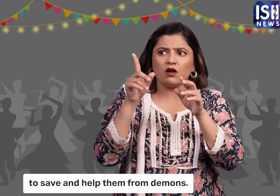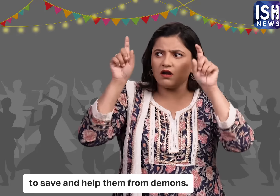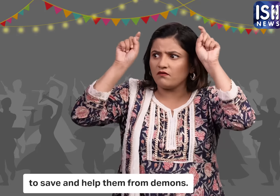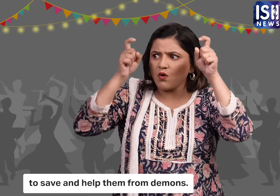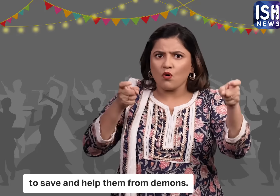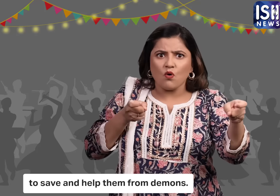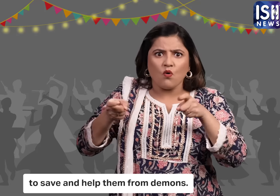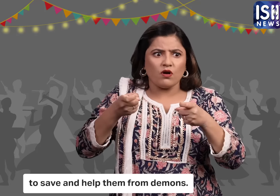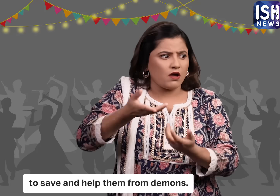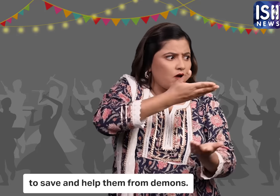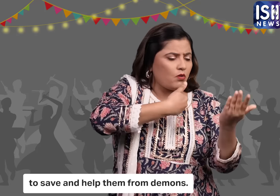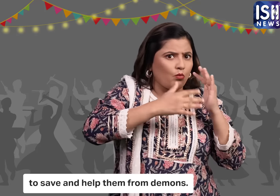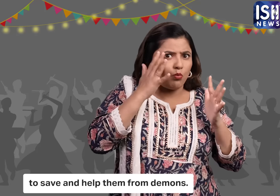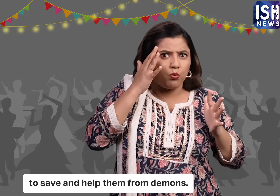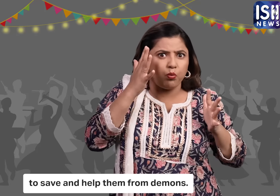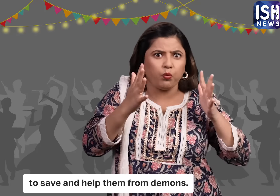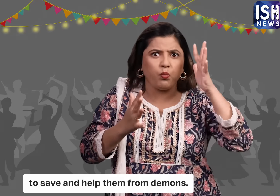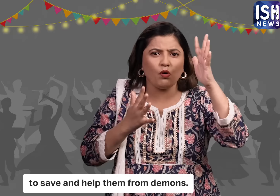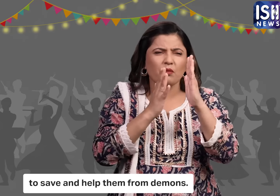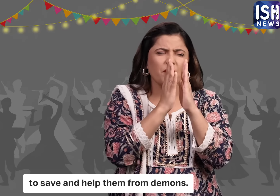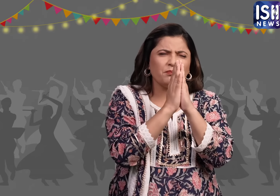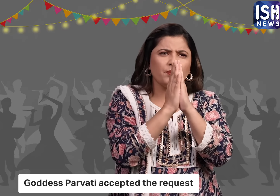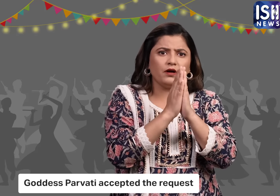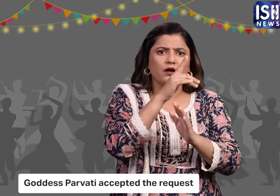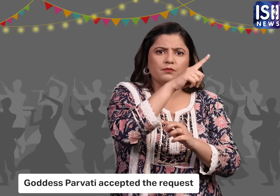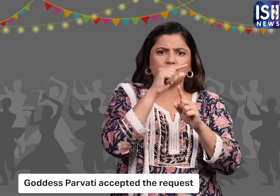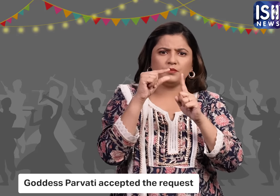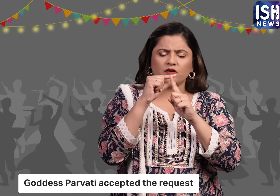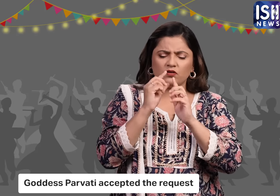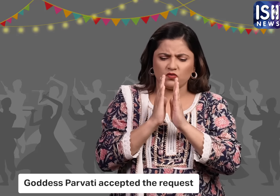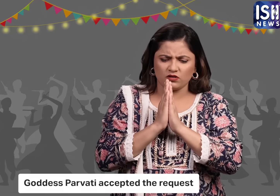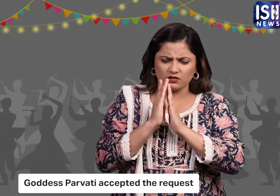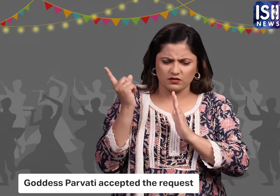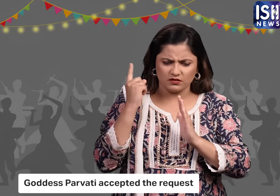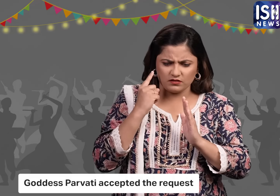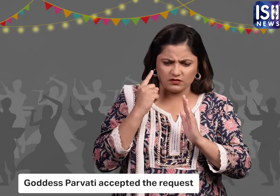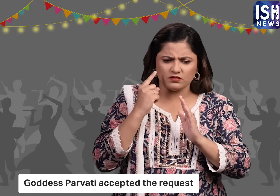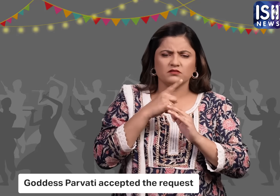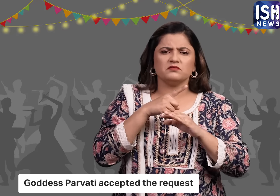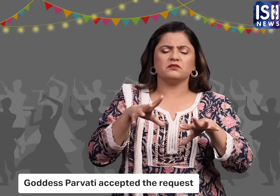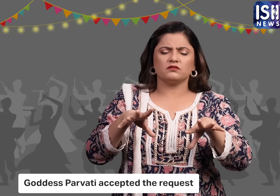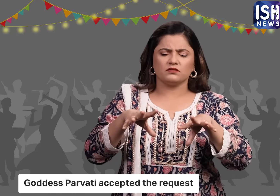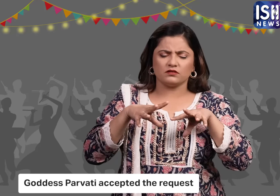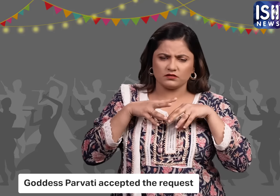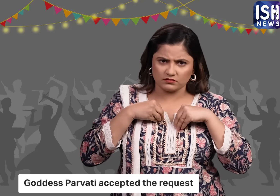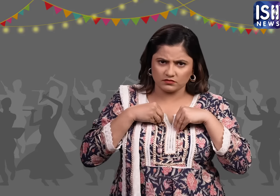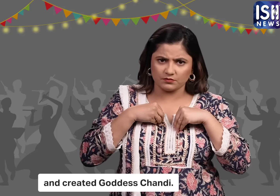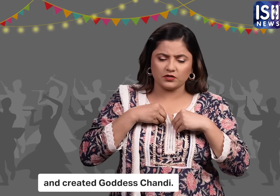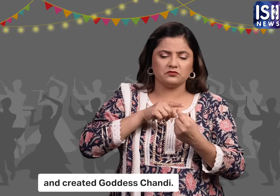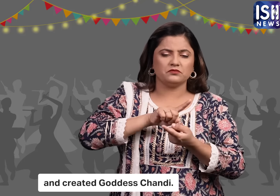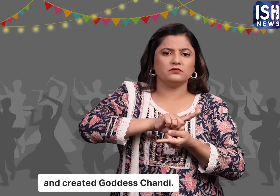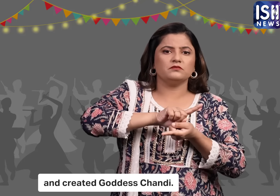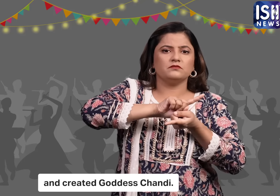राक्षसों से बचाने और मदद करने की प्रार्थना की। देवी पार्वती ने अनुरोध स्वीकार कर लिया और देवी चंडी